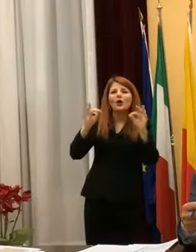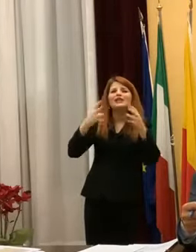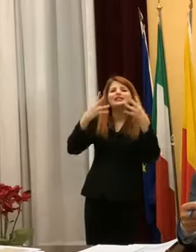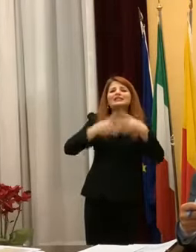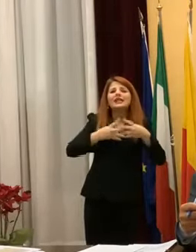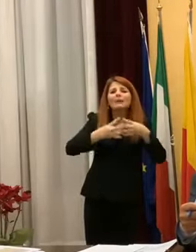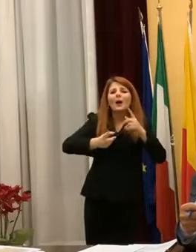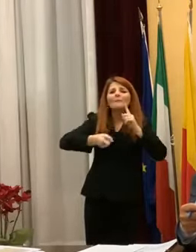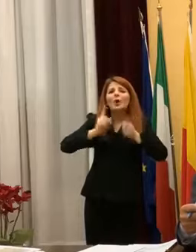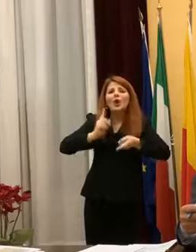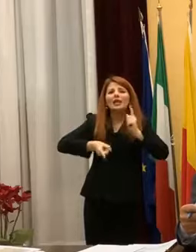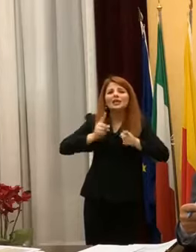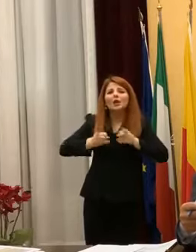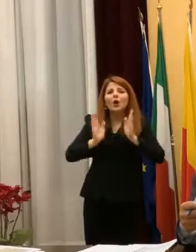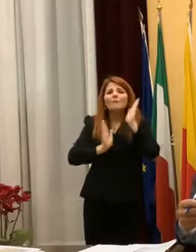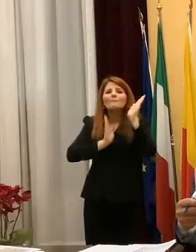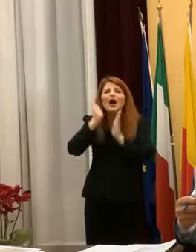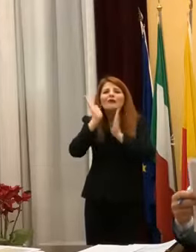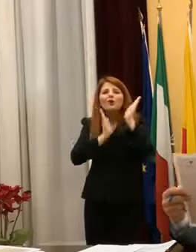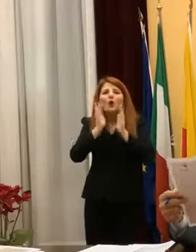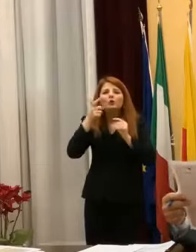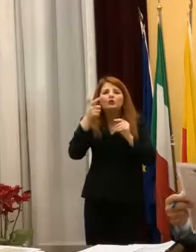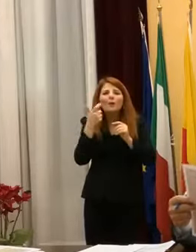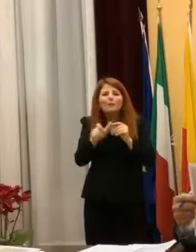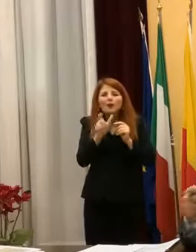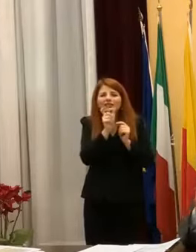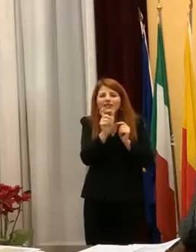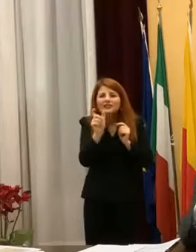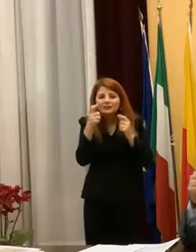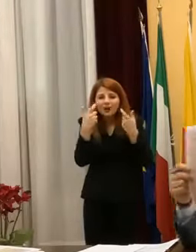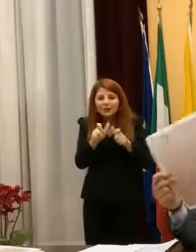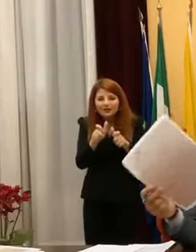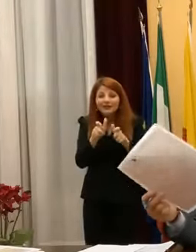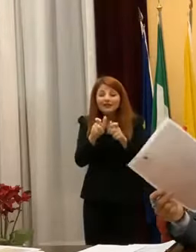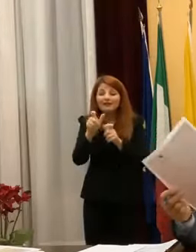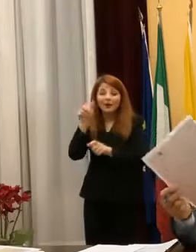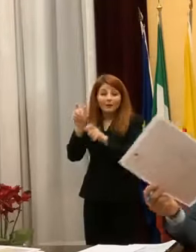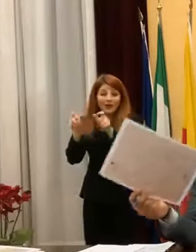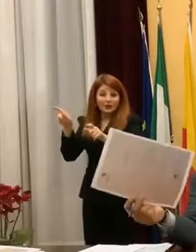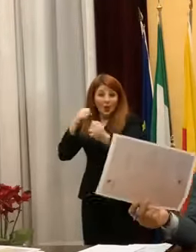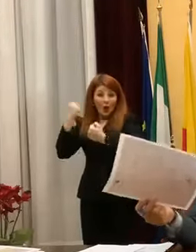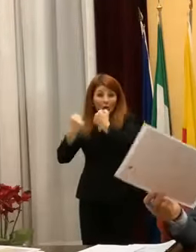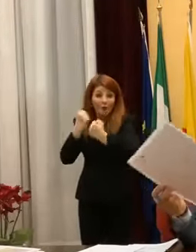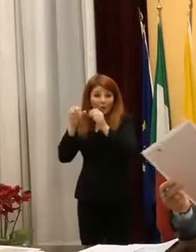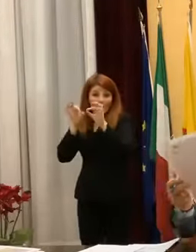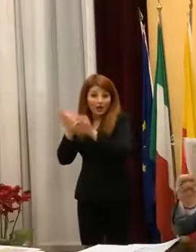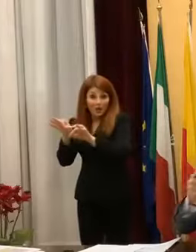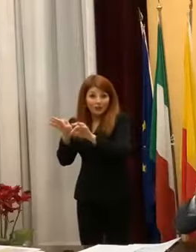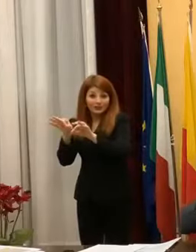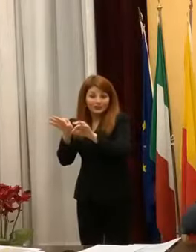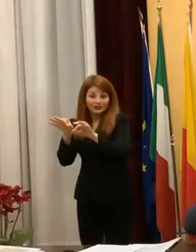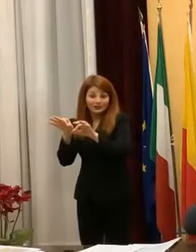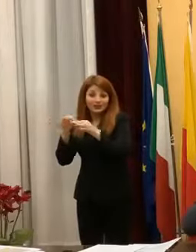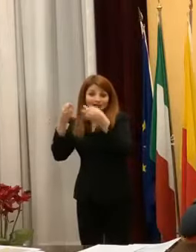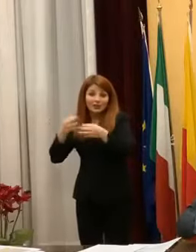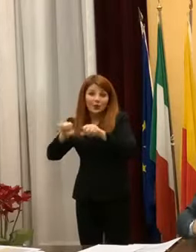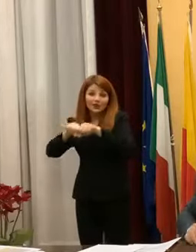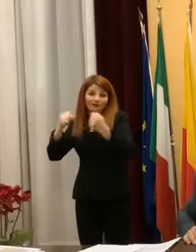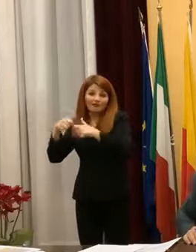alla salute dei cittadini con questa metodologia per me non è differente da chi usa la lupara, eh? Ecco,